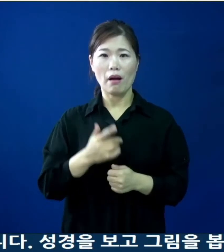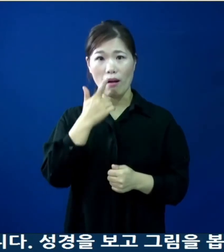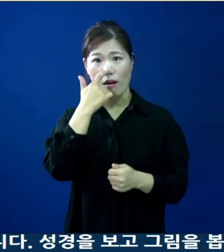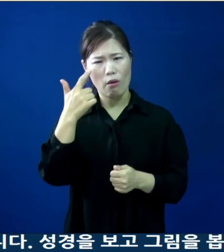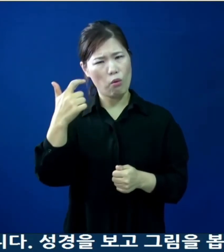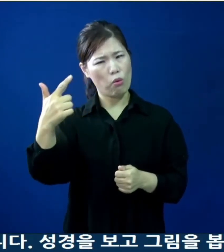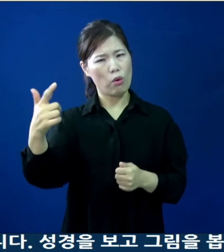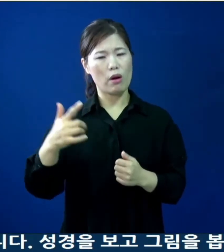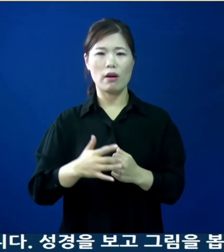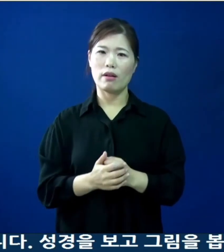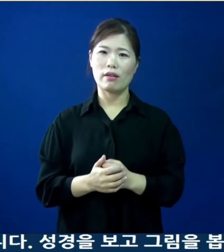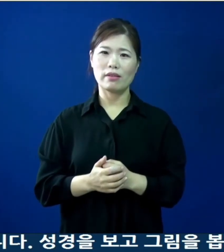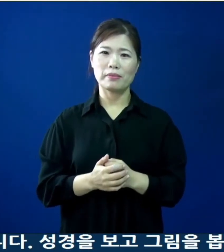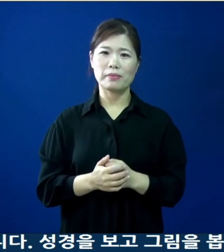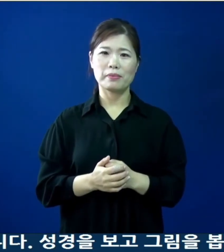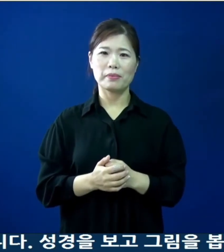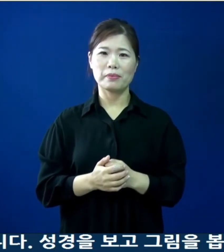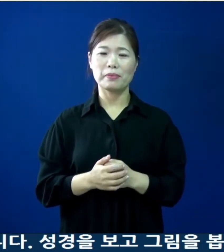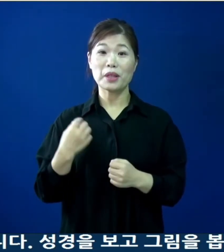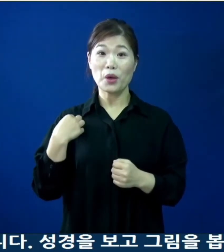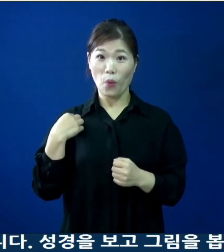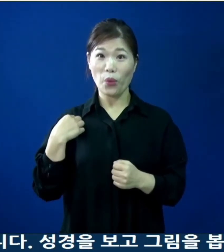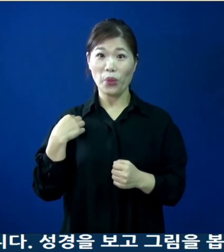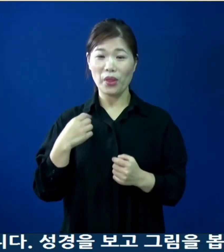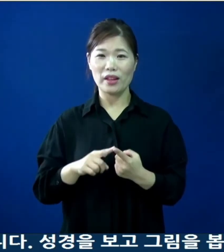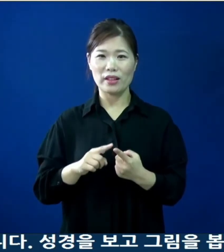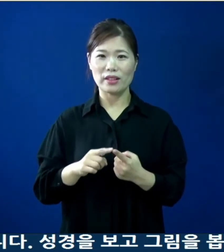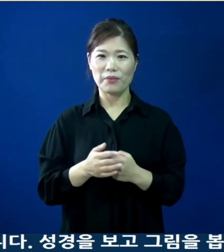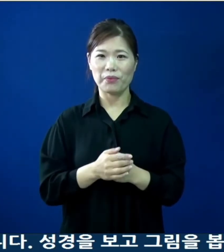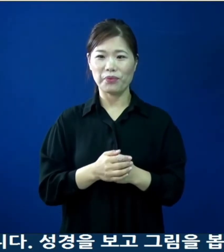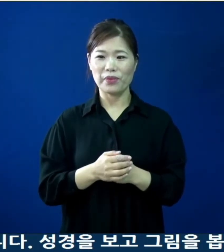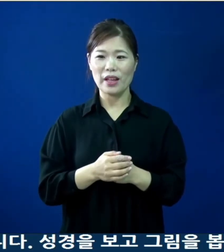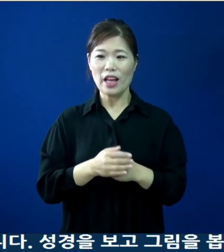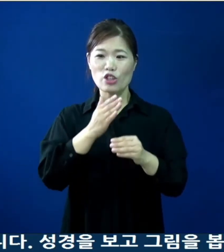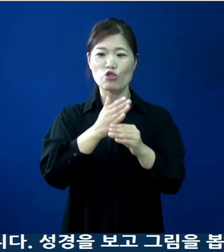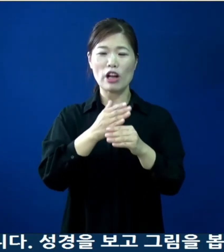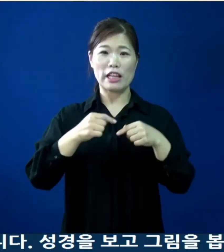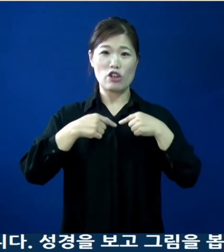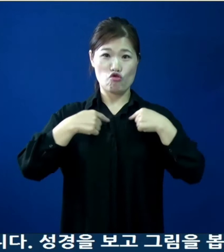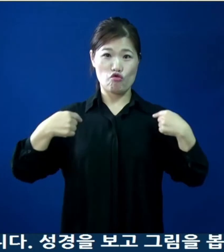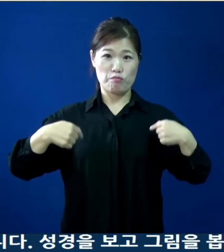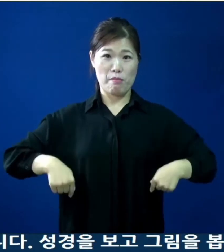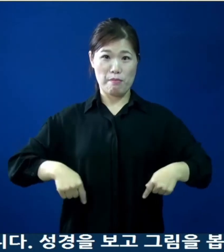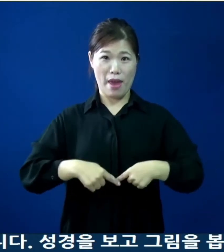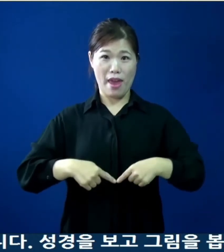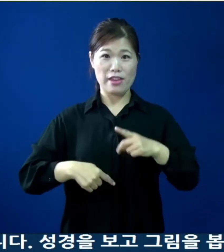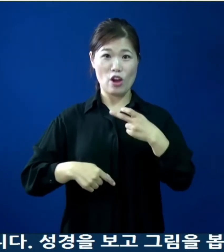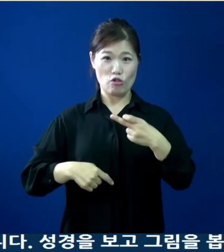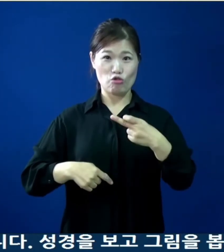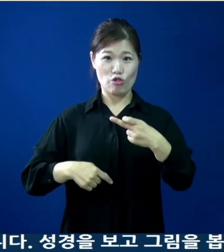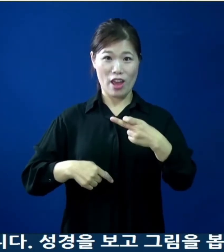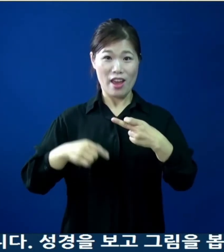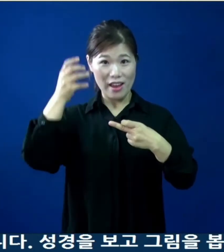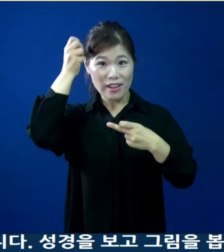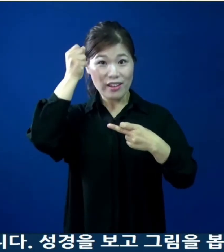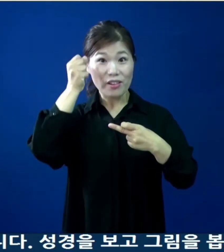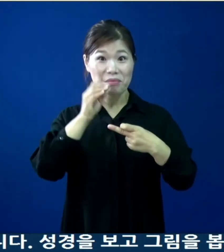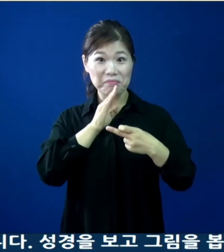멋있었죠. 이 가운데 흉패에 달고 있는 보석 12개